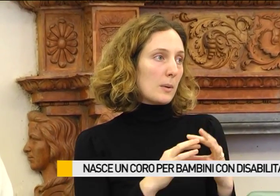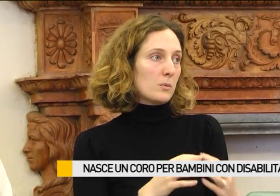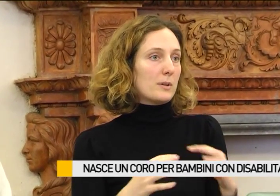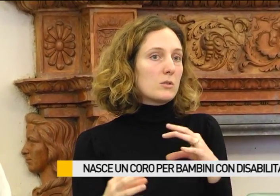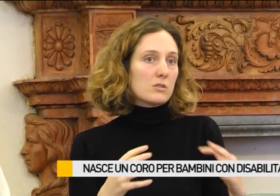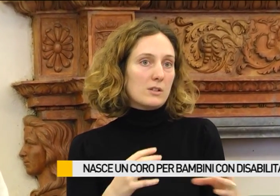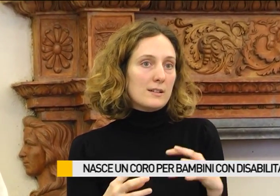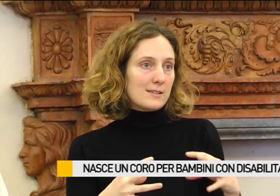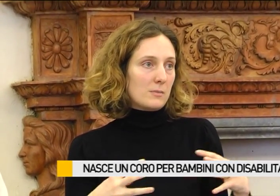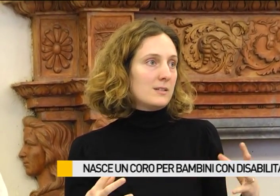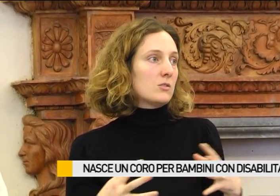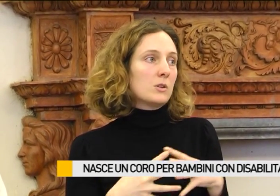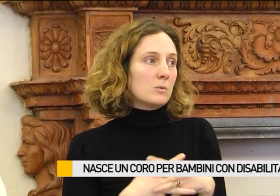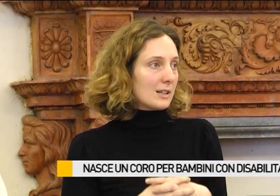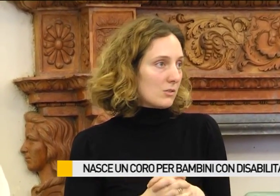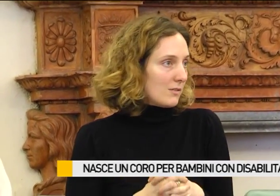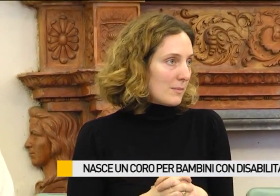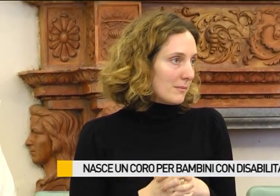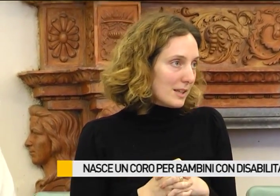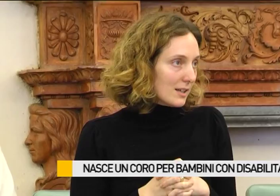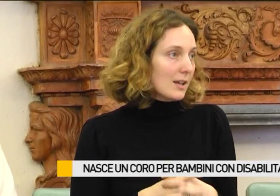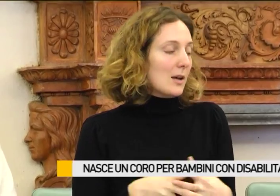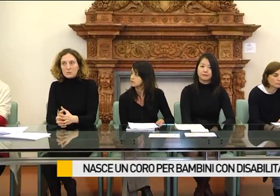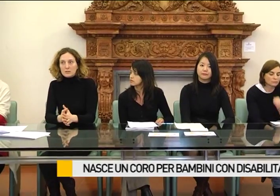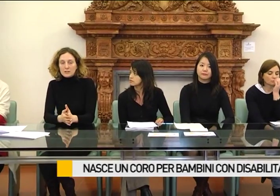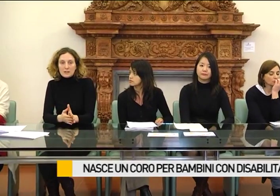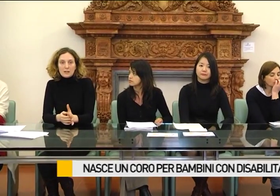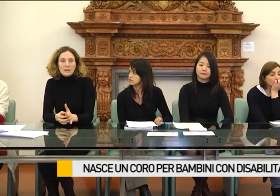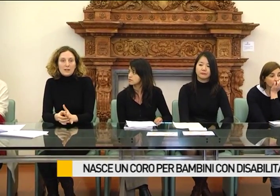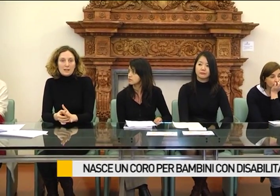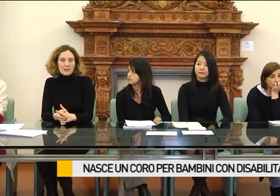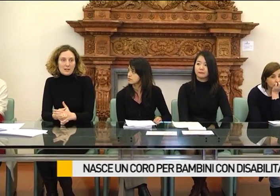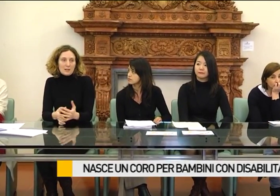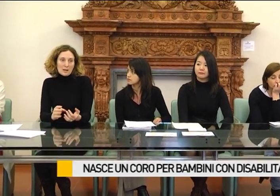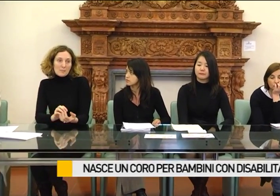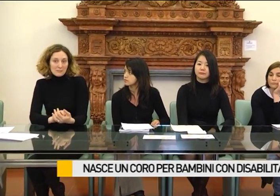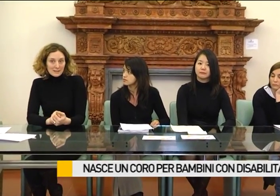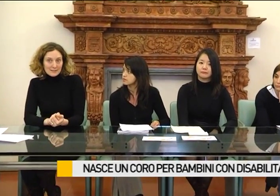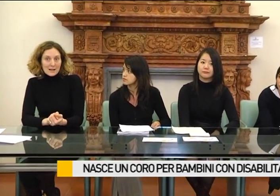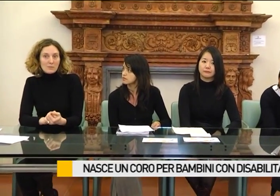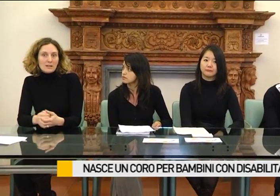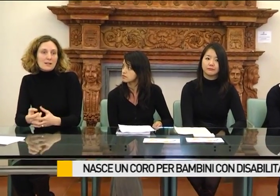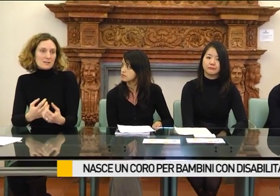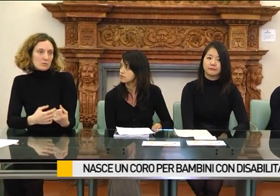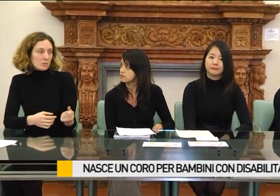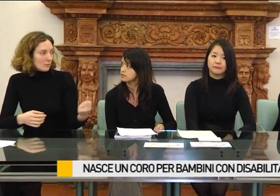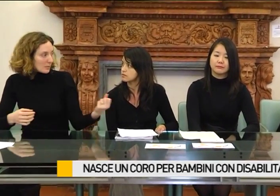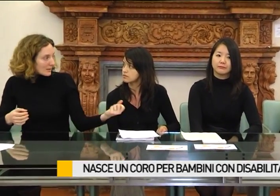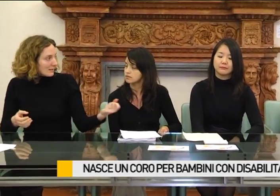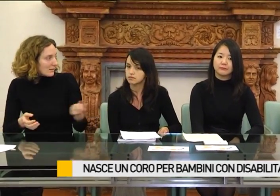sperimentale del progetto che avverrà nei mesi di aprile e maggio, avrà due sedi, una a Fano presso l'Istituto Comprensivo